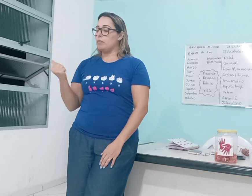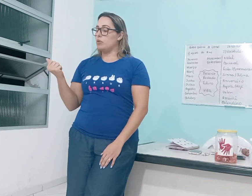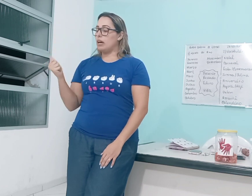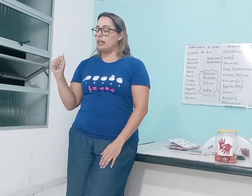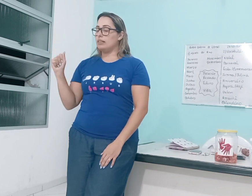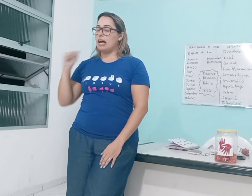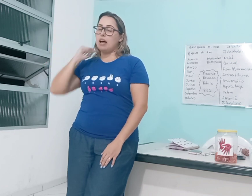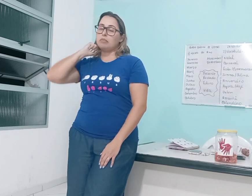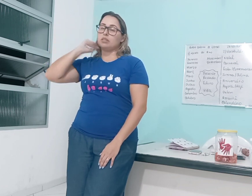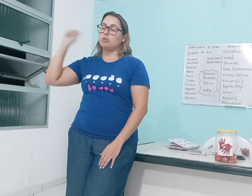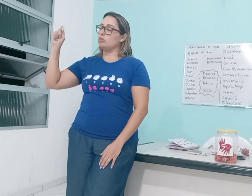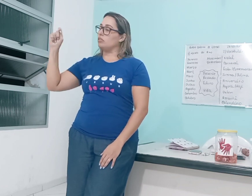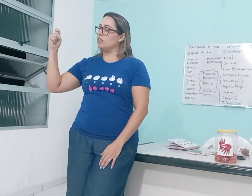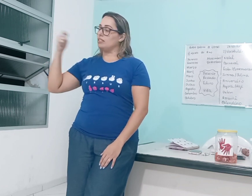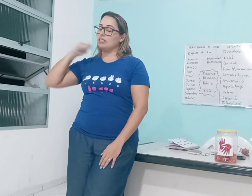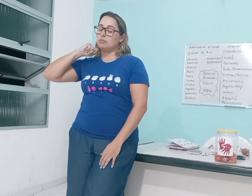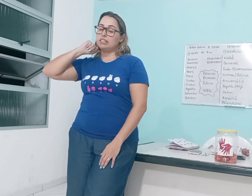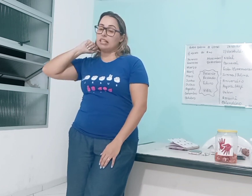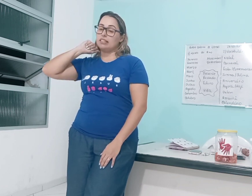Abril é a letra A.